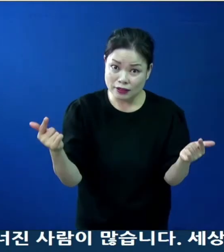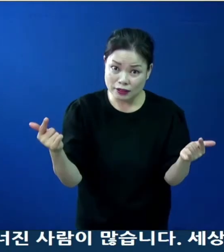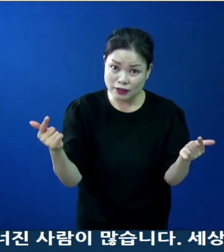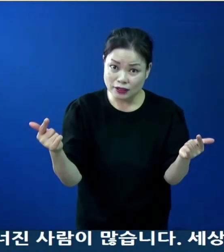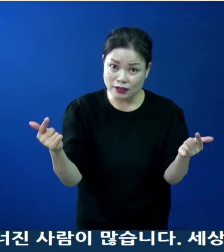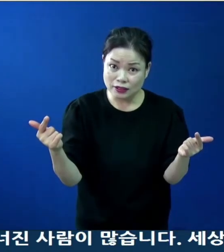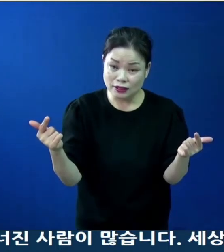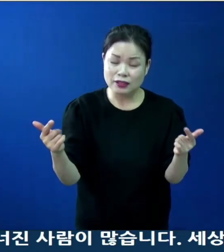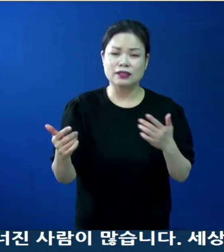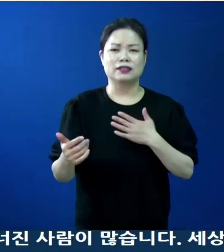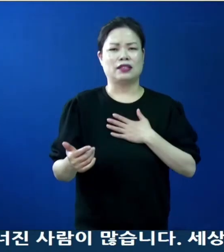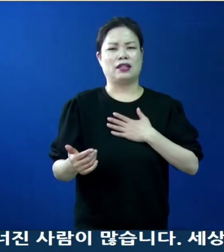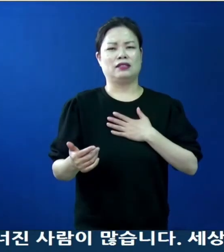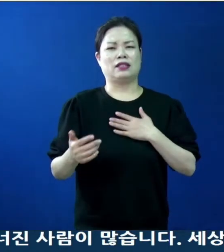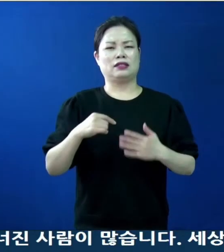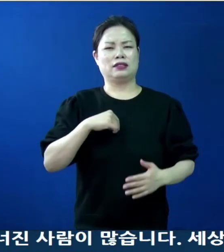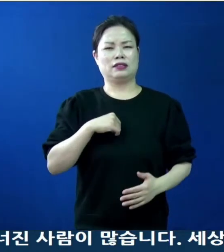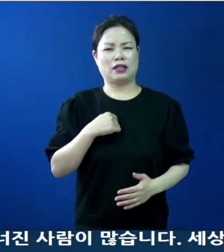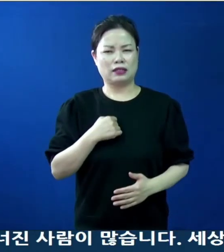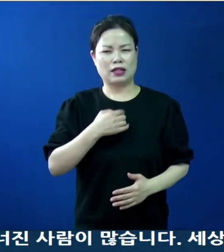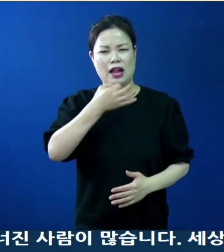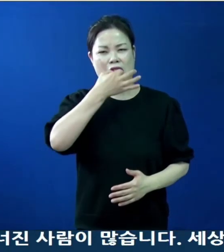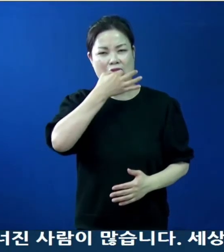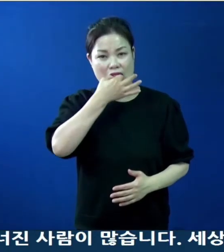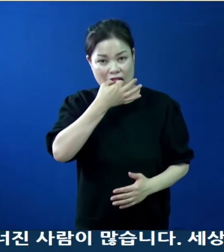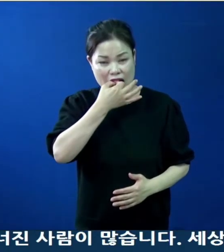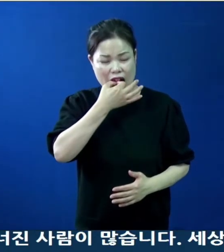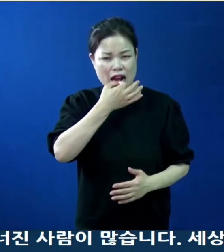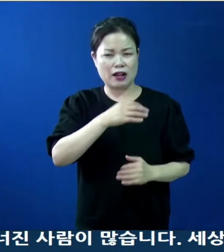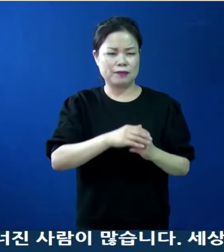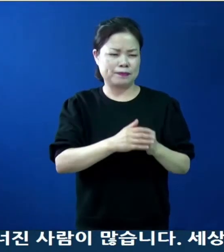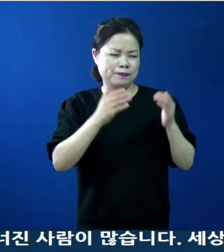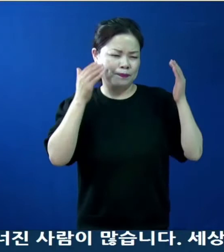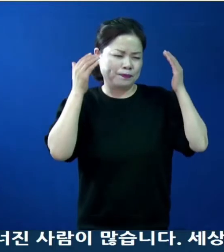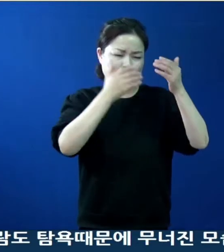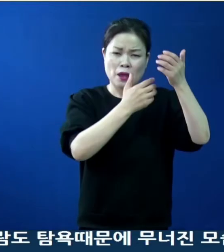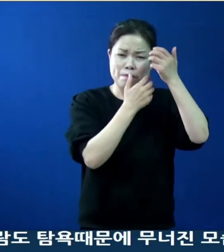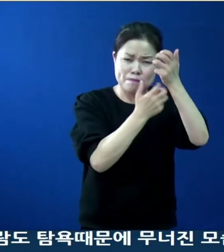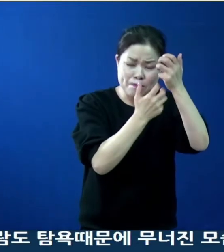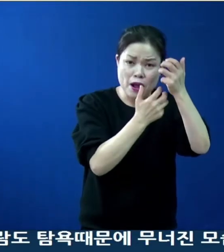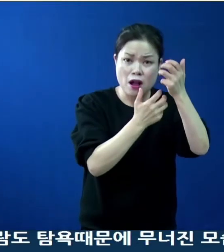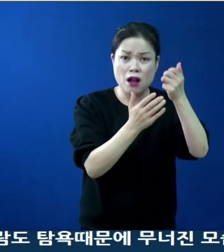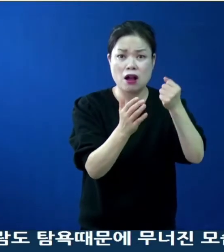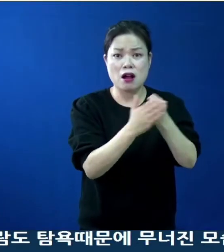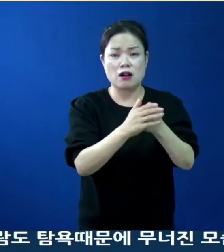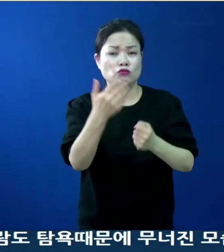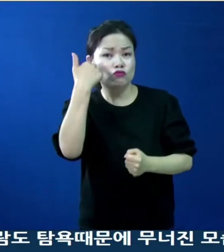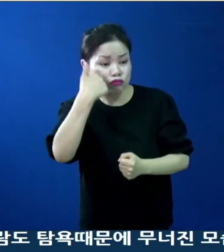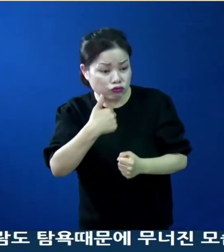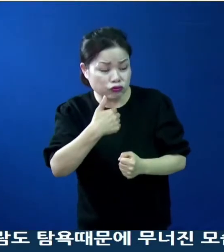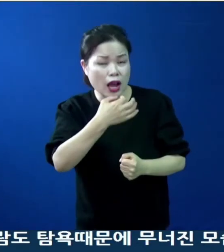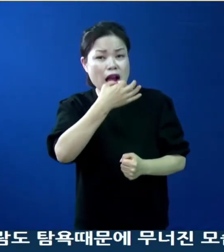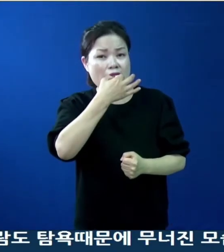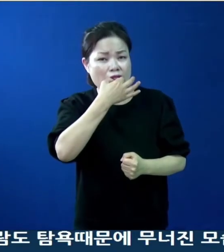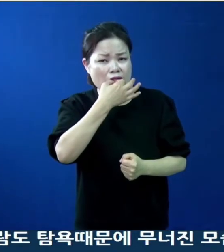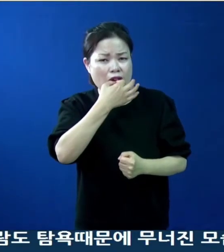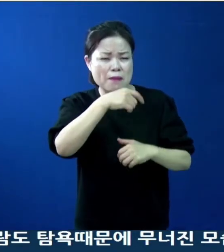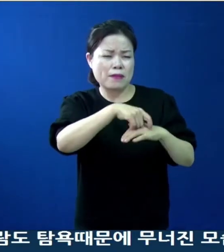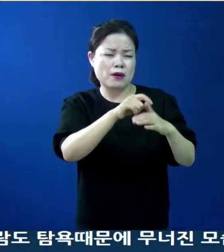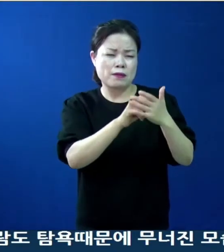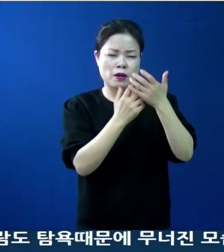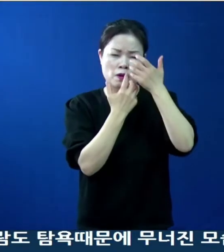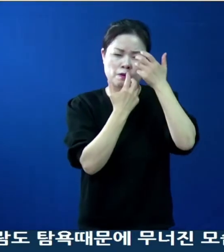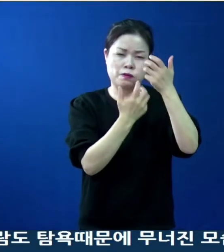바로 내 자신이 이 탐욕에 함몰될 수 있습니다. 여러분, 누구나 다 탐욕의 마음이